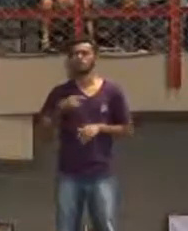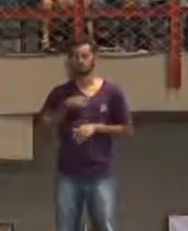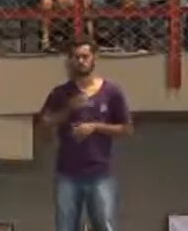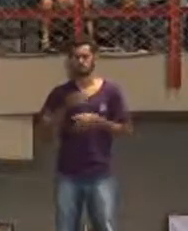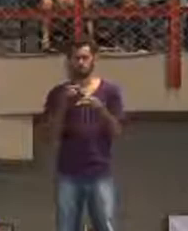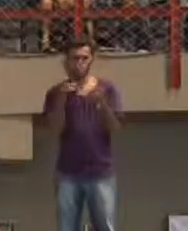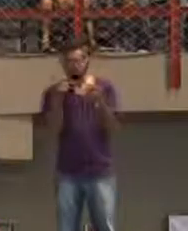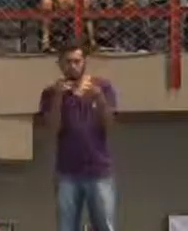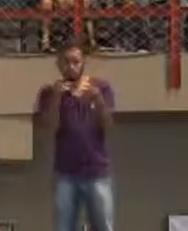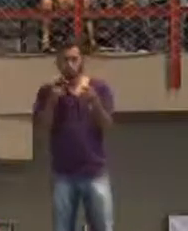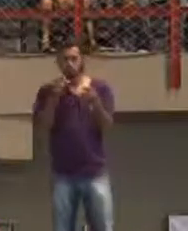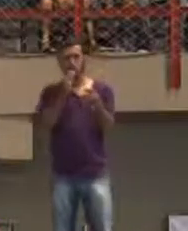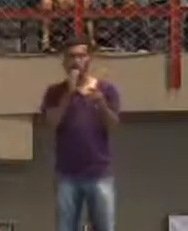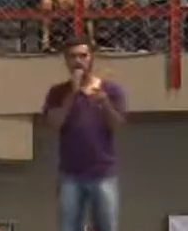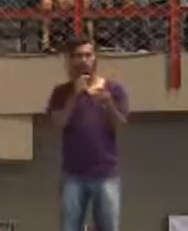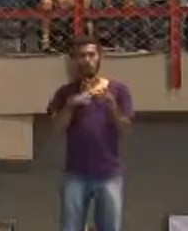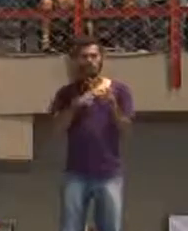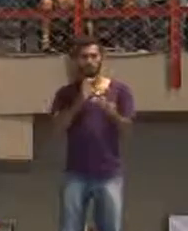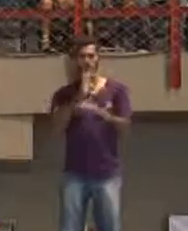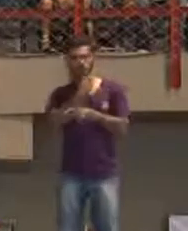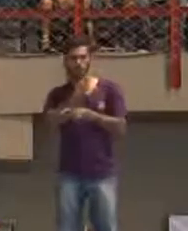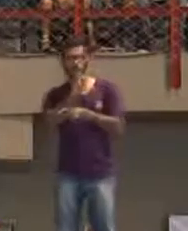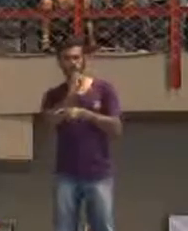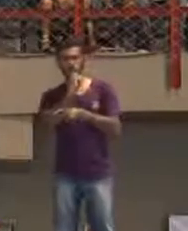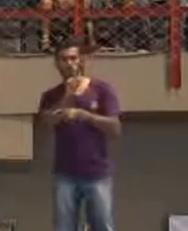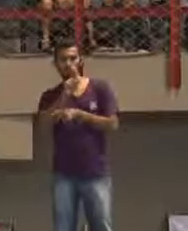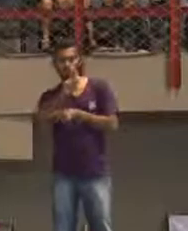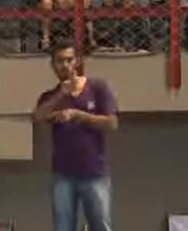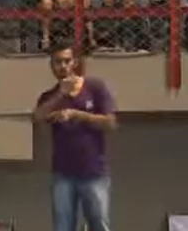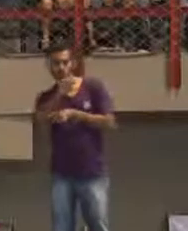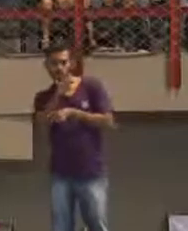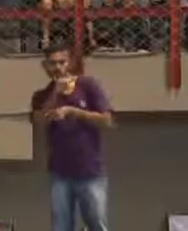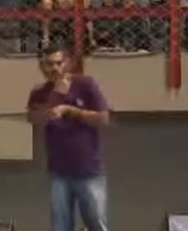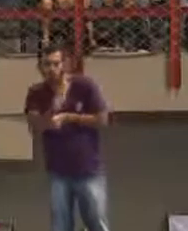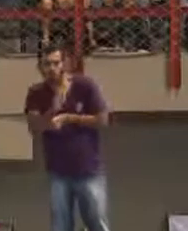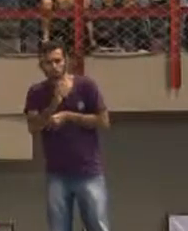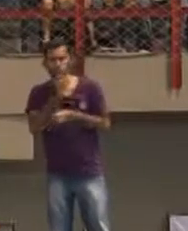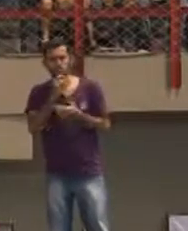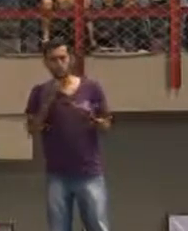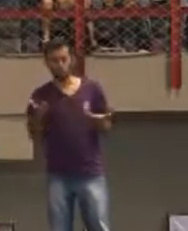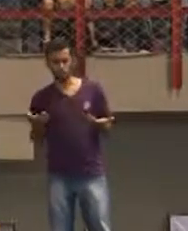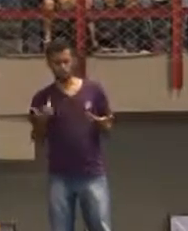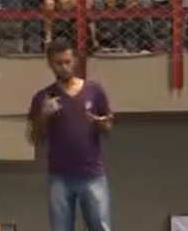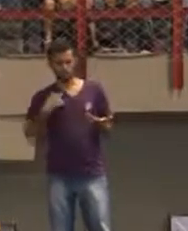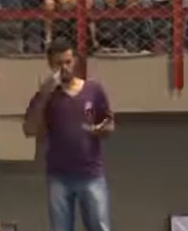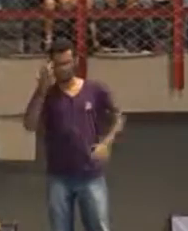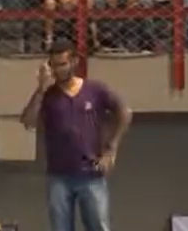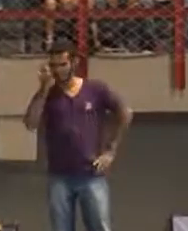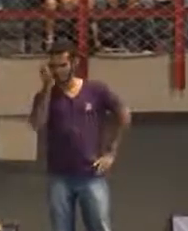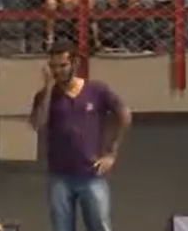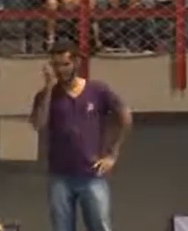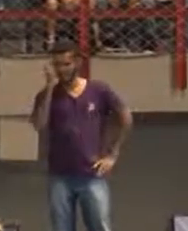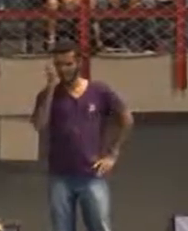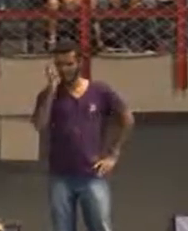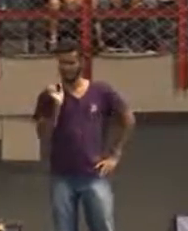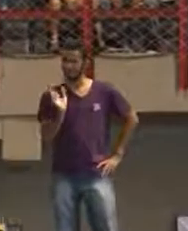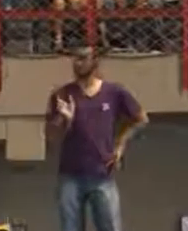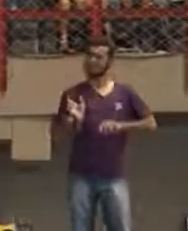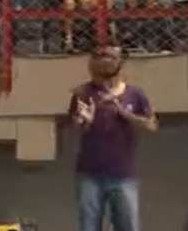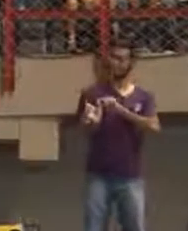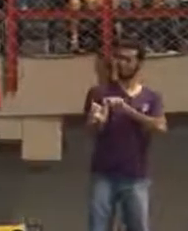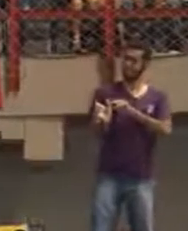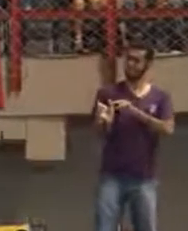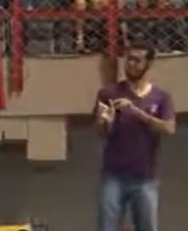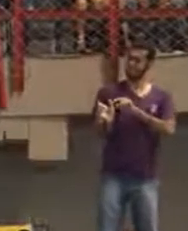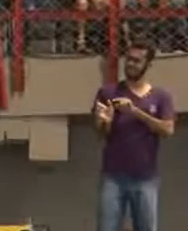Observe a ortografia. Assim, rapaz, será que essa palavra que eu usei aqui